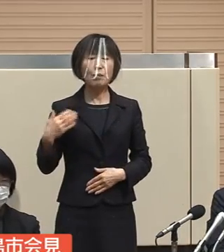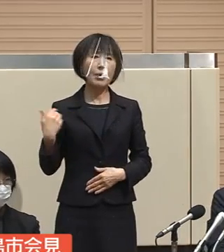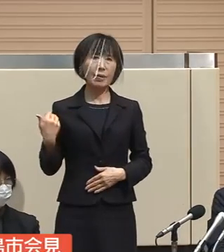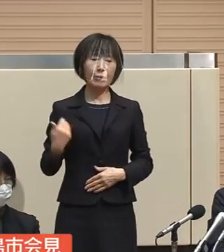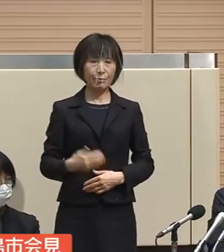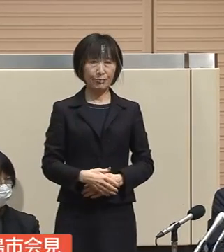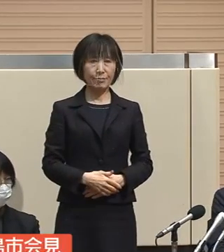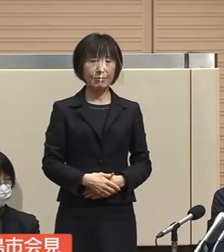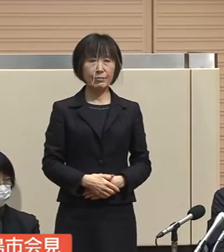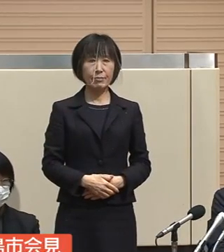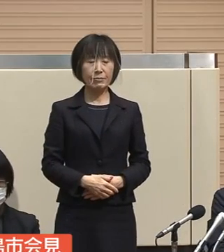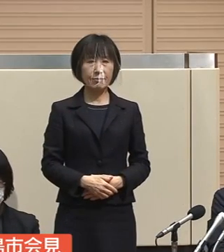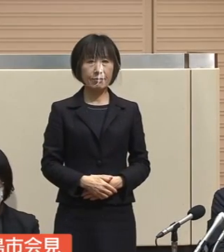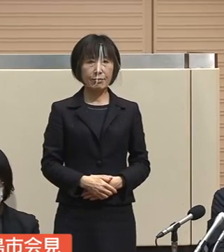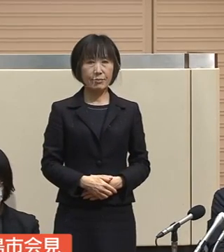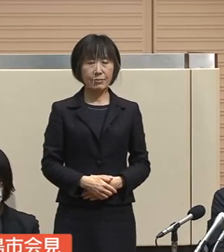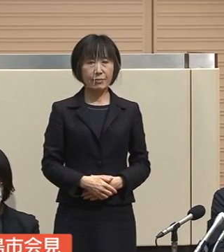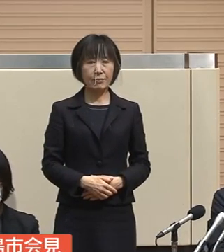はい、